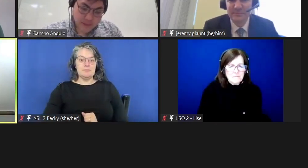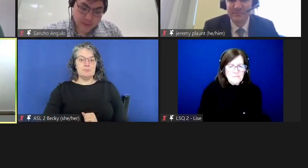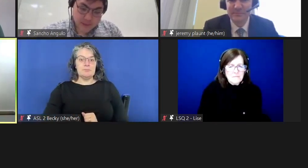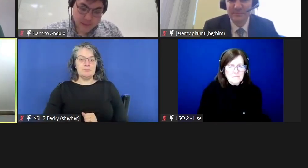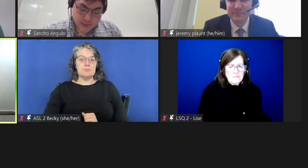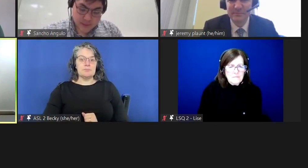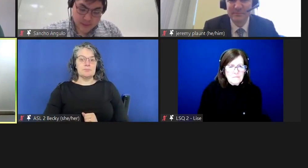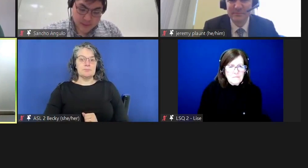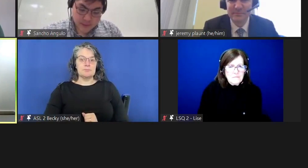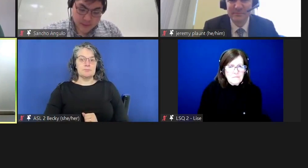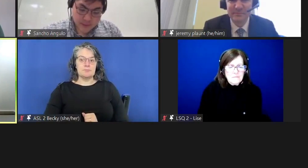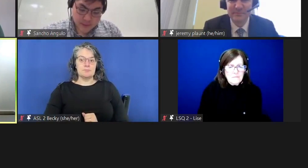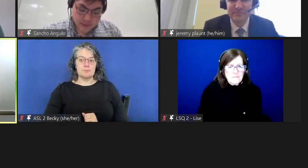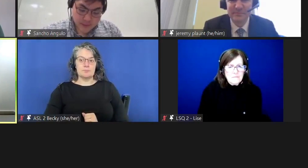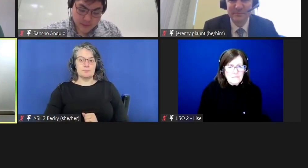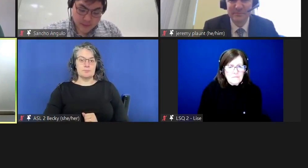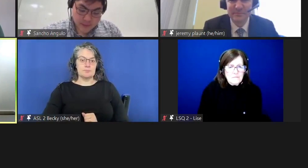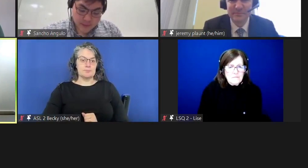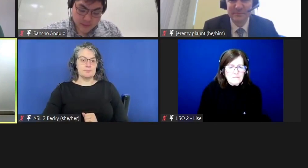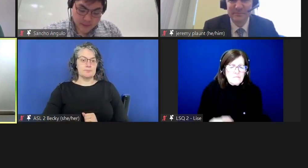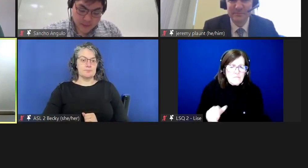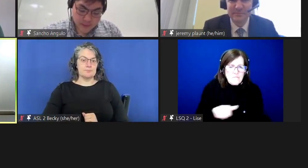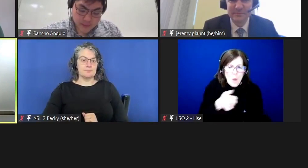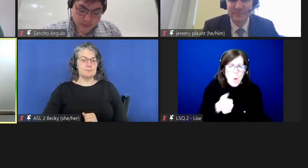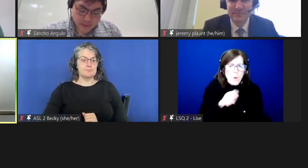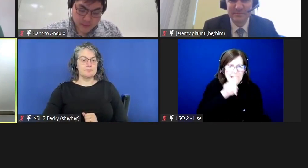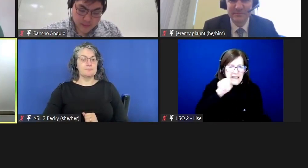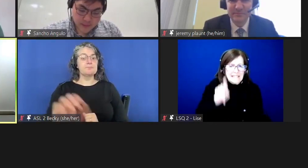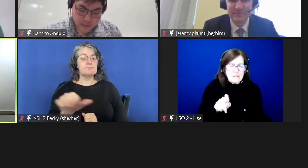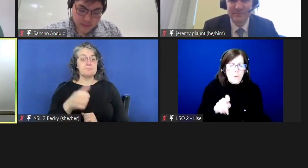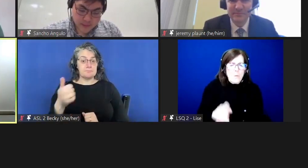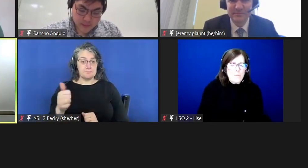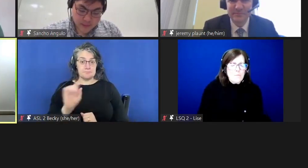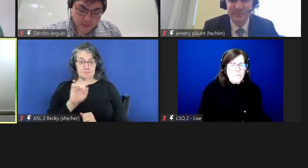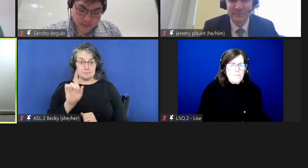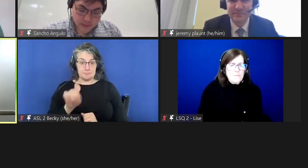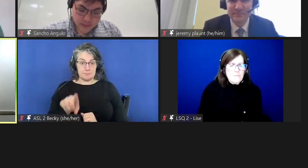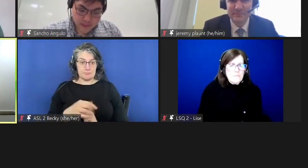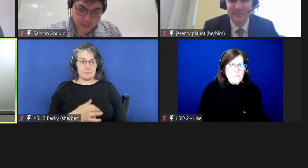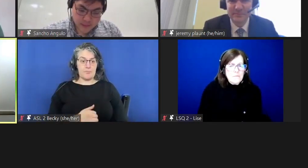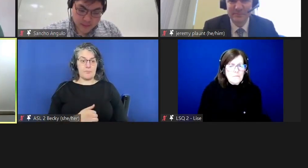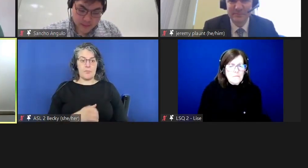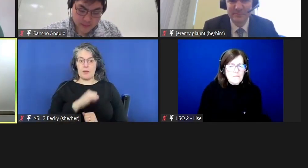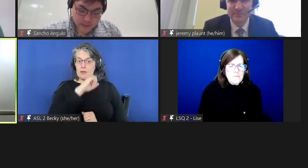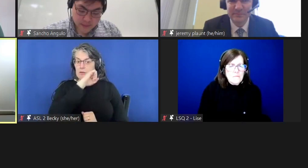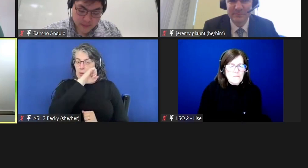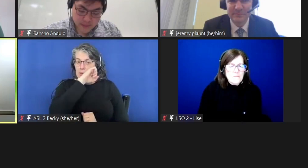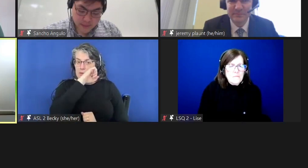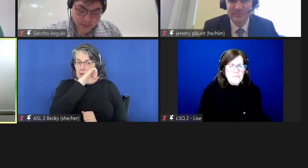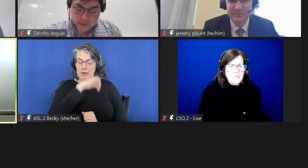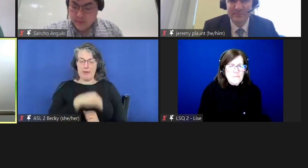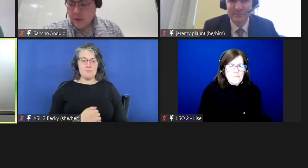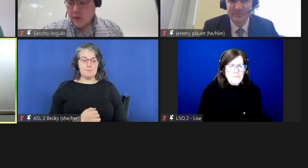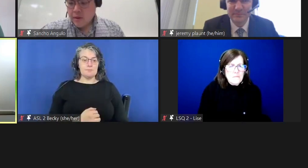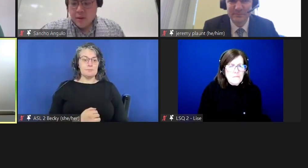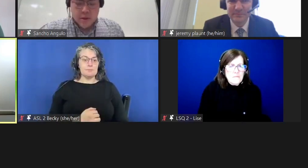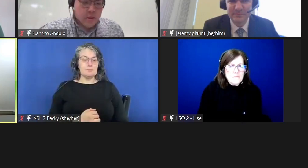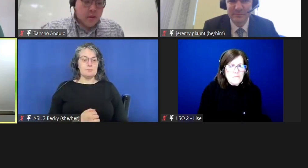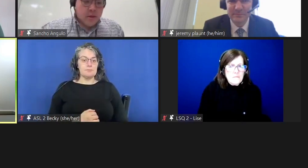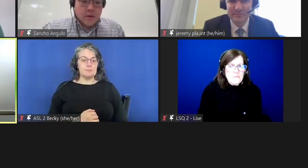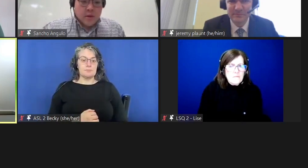Another question for, autre question for one of the panelists. So, I'm quoting, pour l'un des panélistes, et je